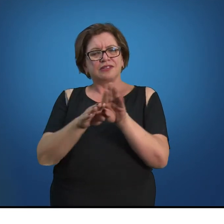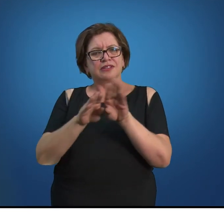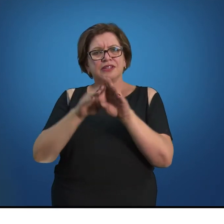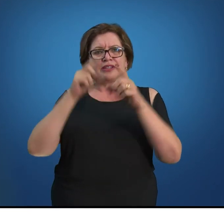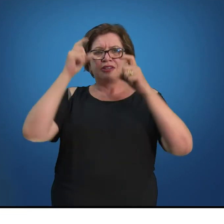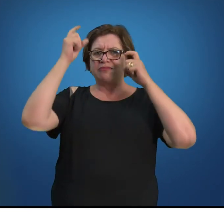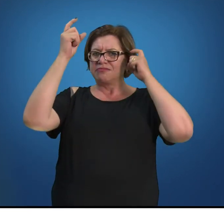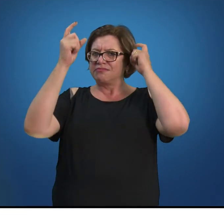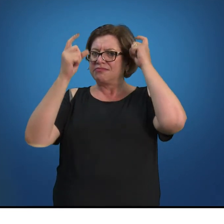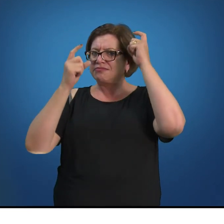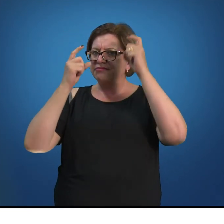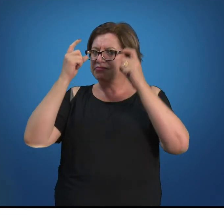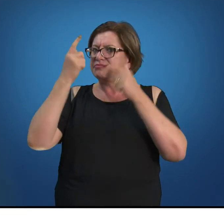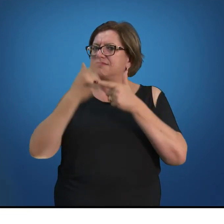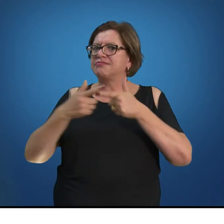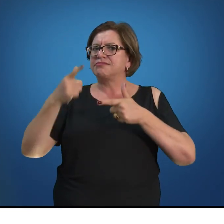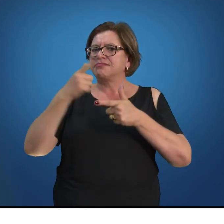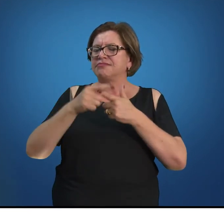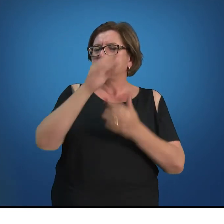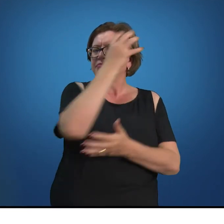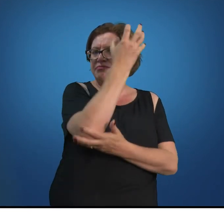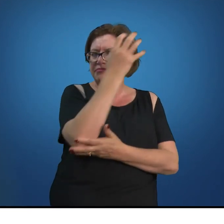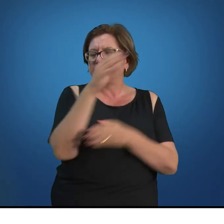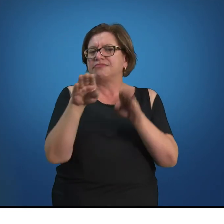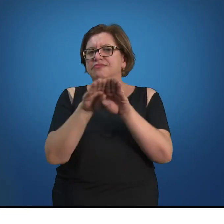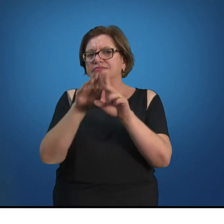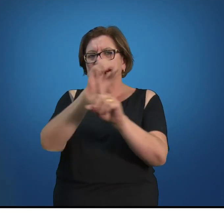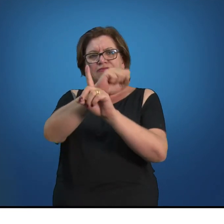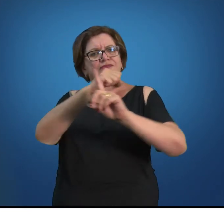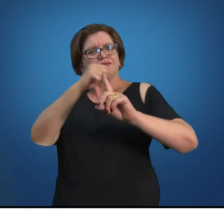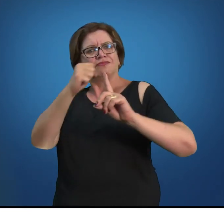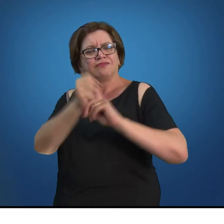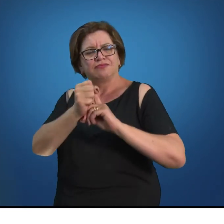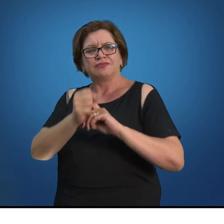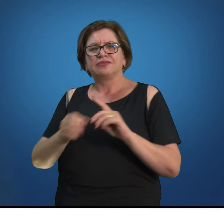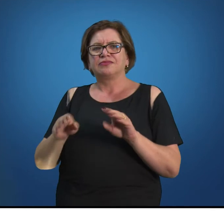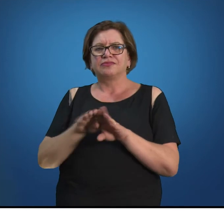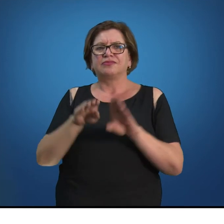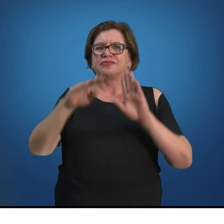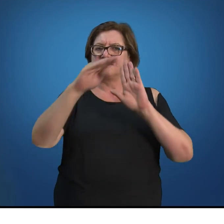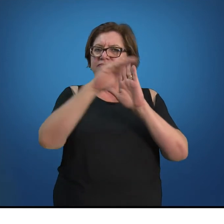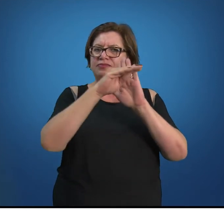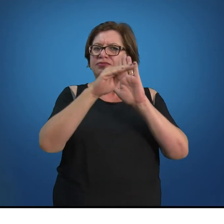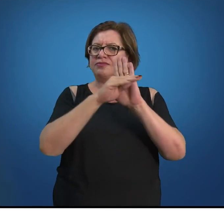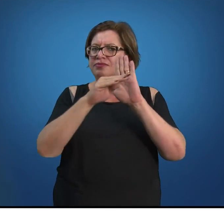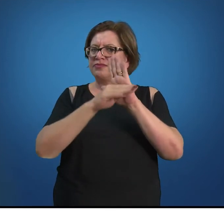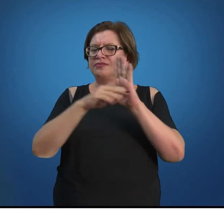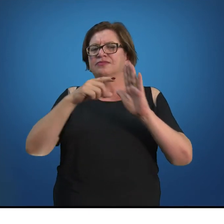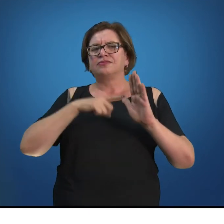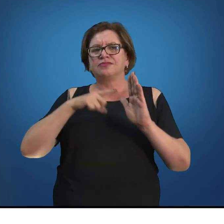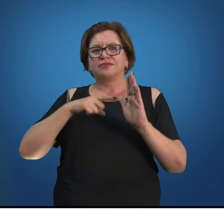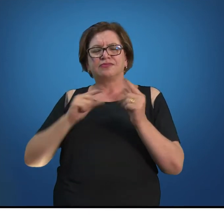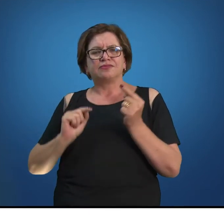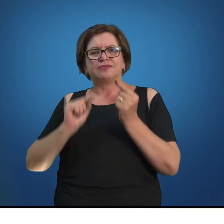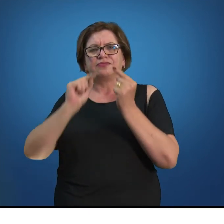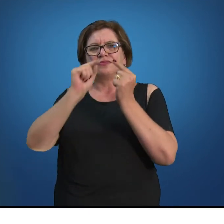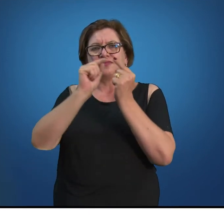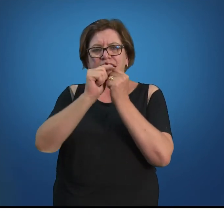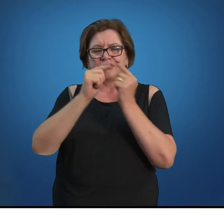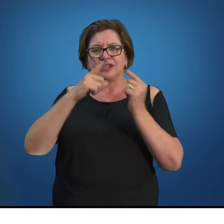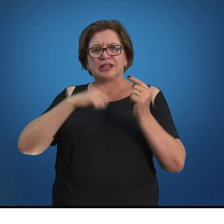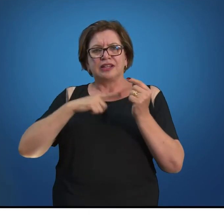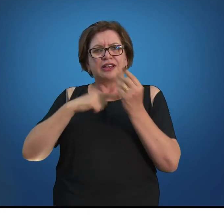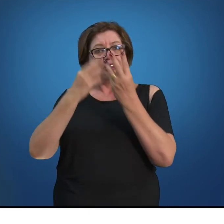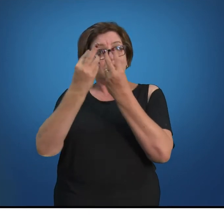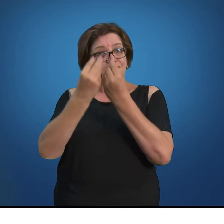preocupação com as questões ambientais e sociais, o planejamento amparado em diretrizes que busquem o direito à qualidade